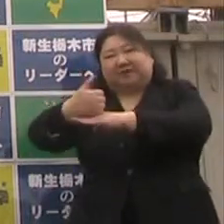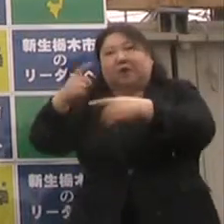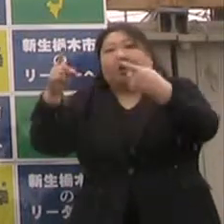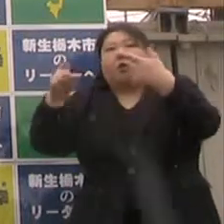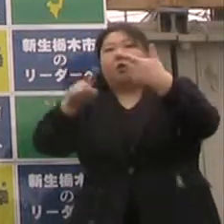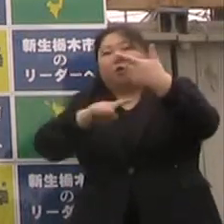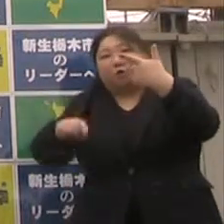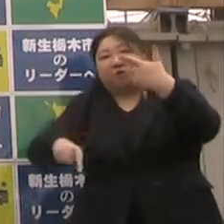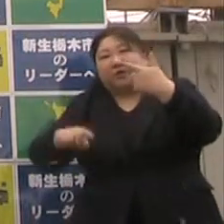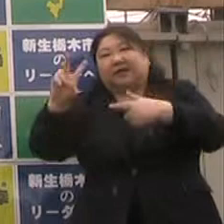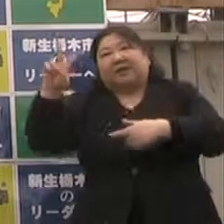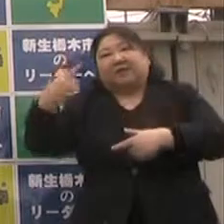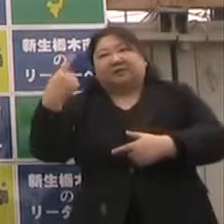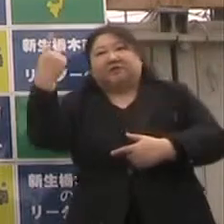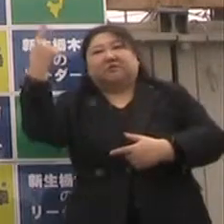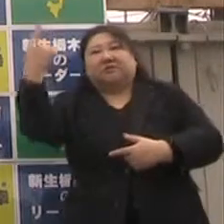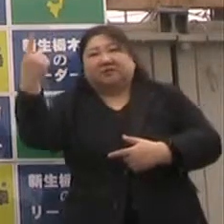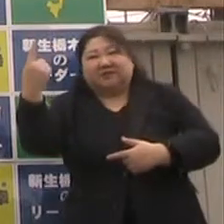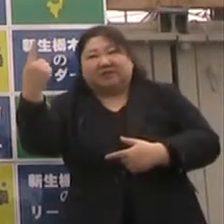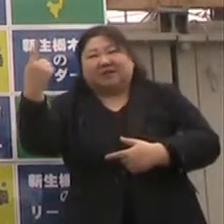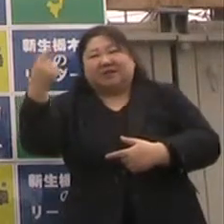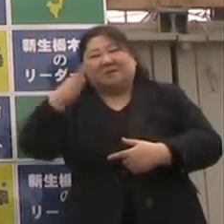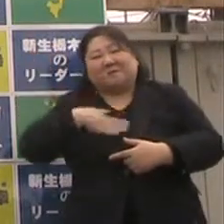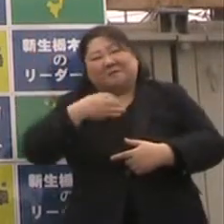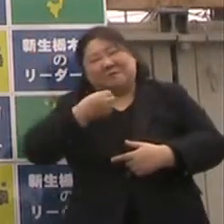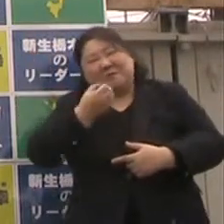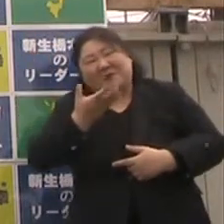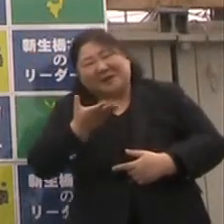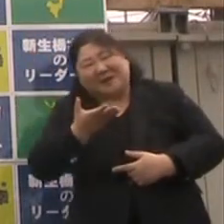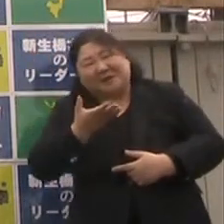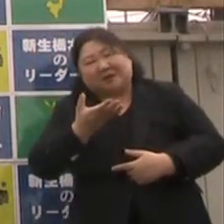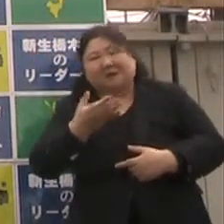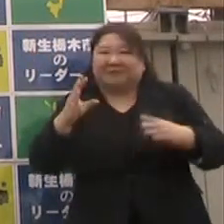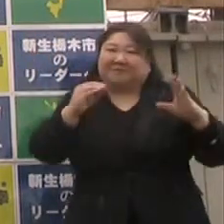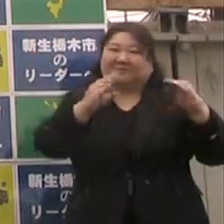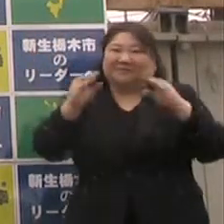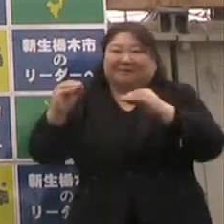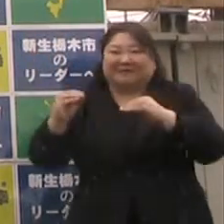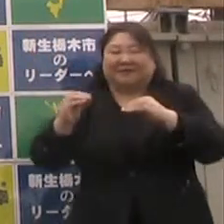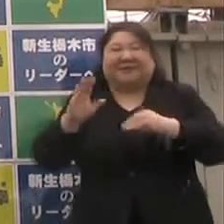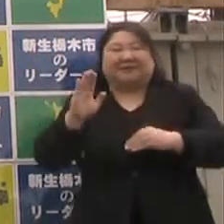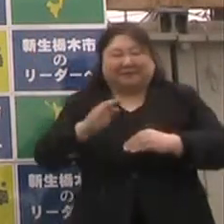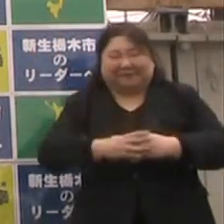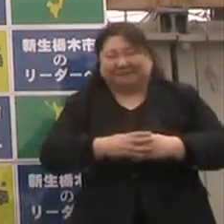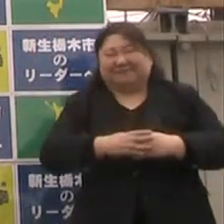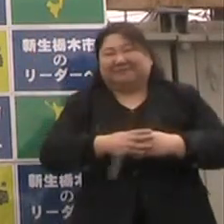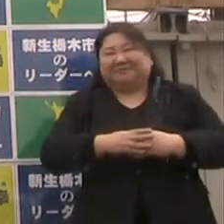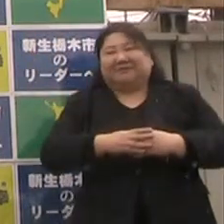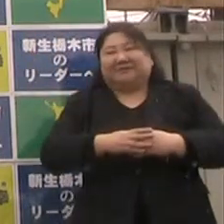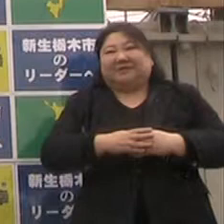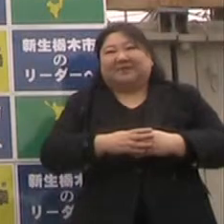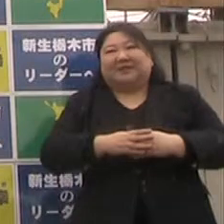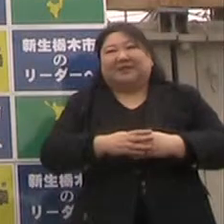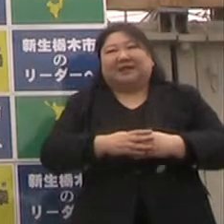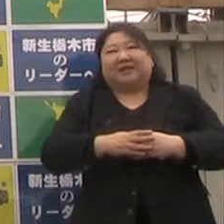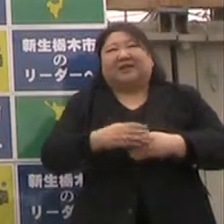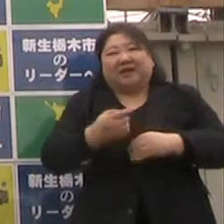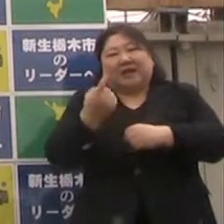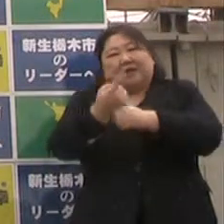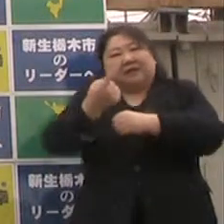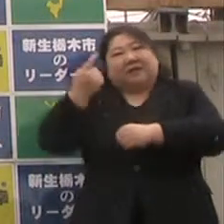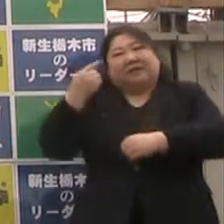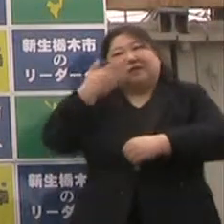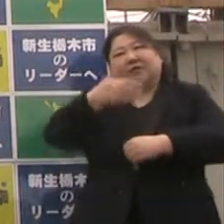で2ヶ月に一遍、まあ、うちの子募集会っていうんじゃないんですけど、それやってます。去年は佐藤栄一市長が苦し